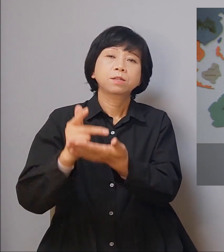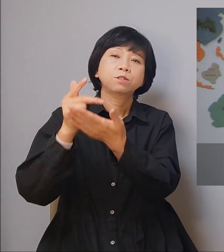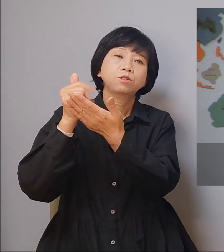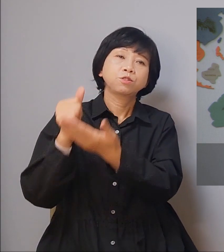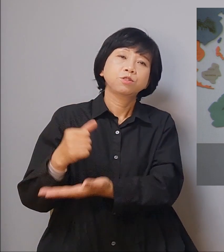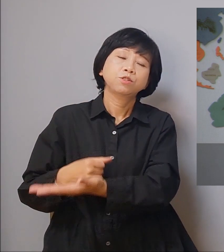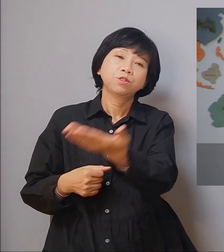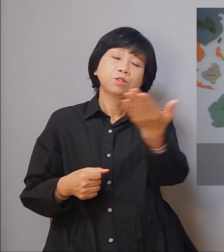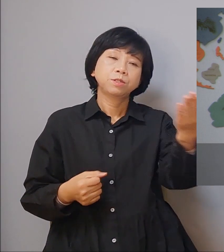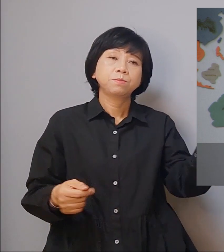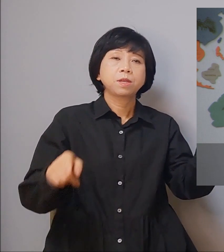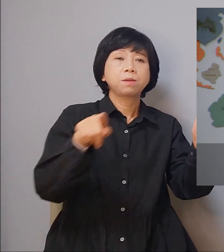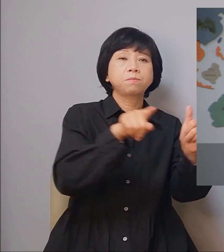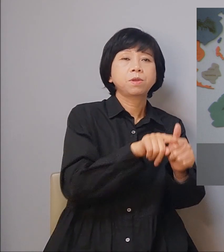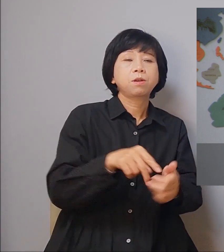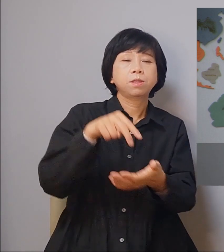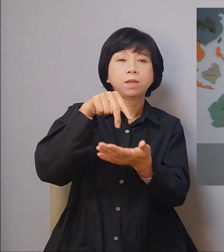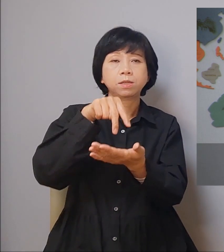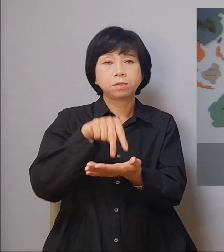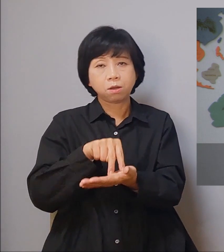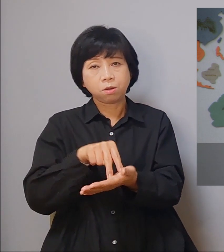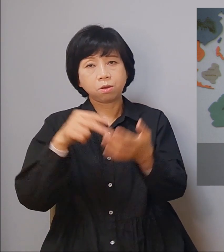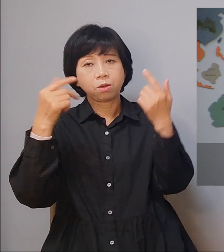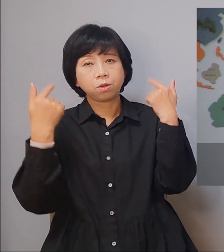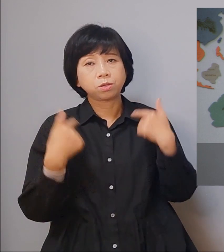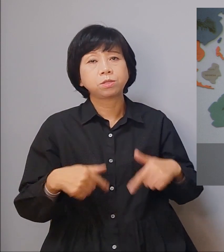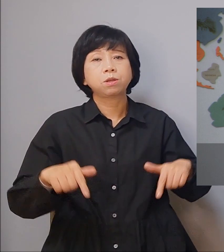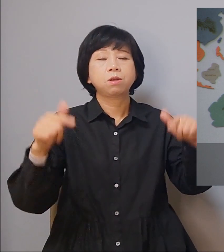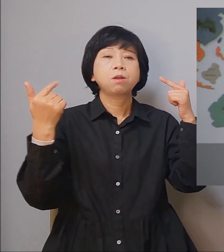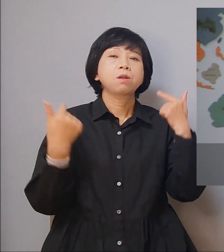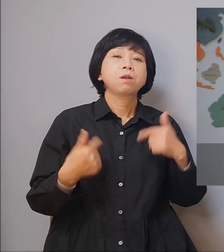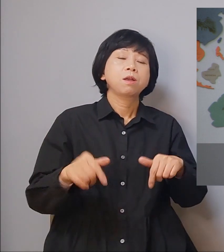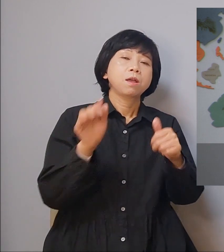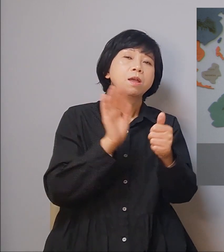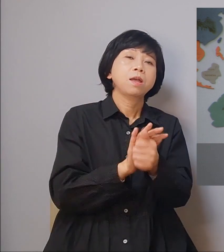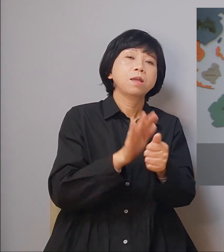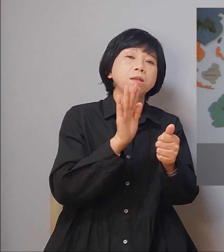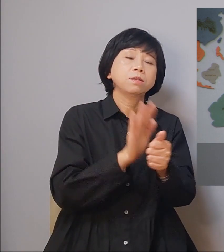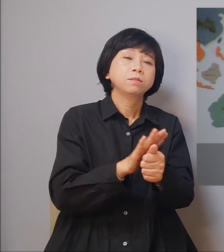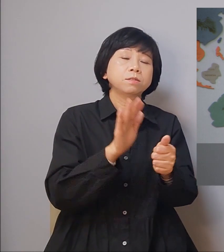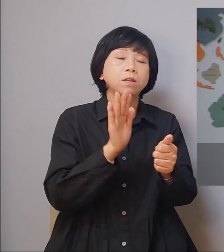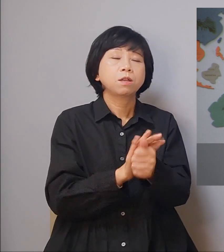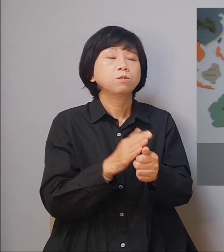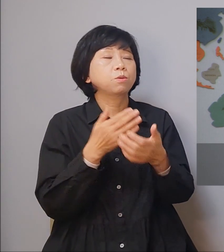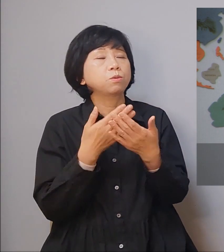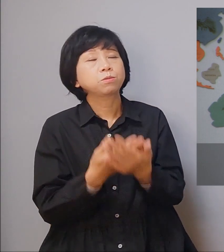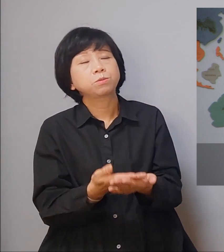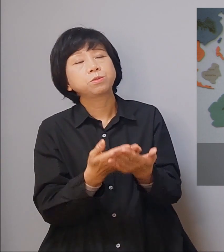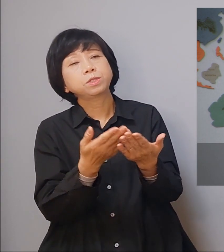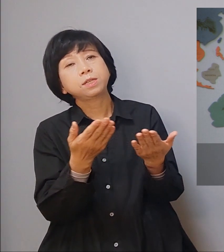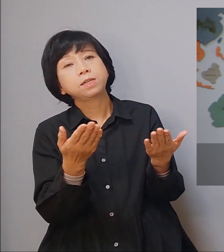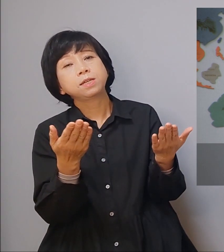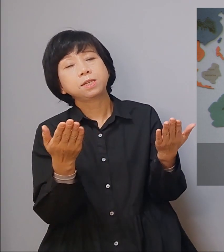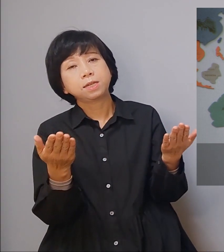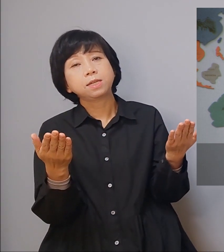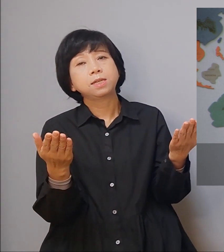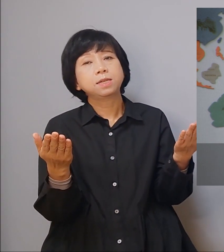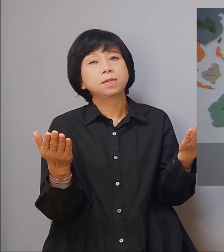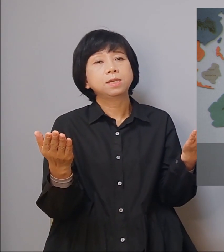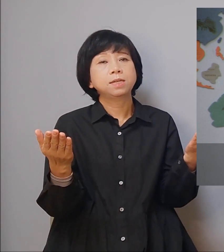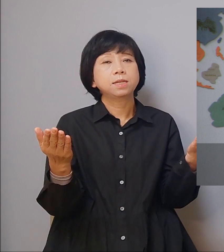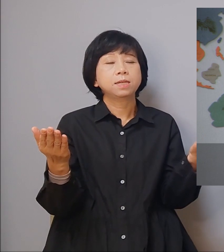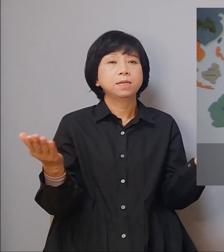빌라. 주님 내 편에 서서 항상